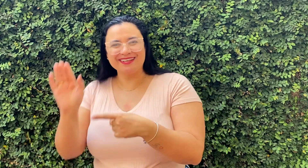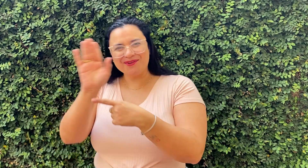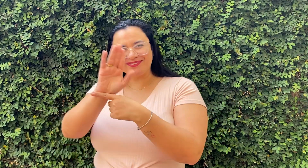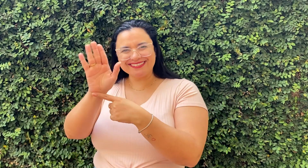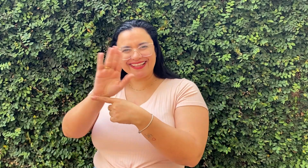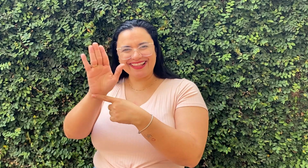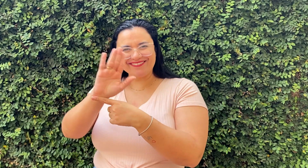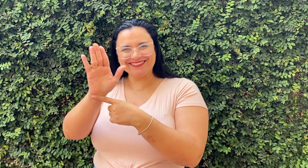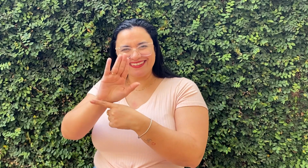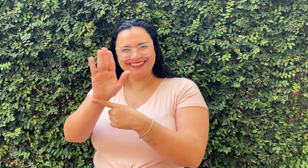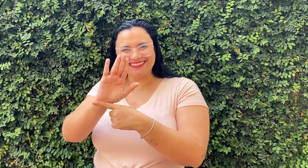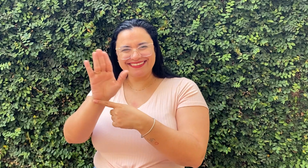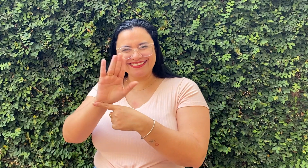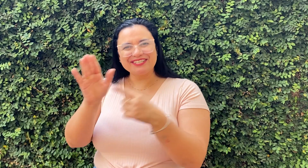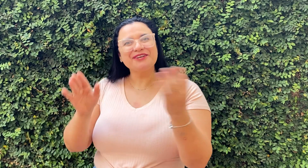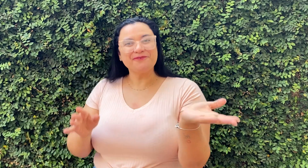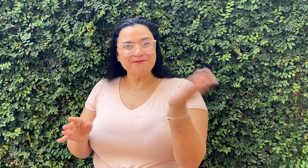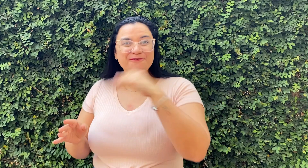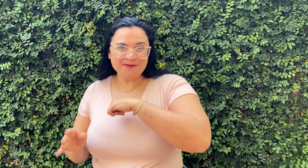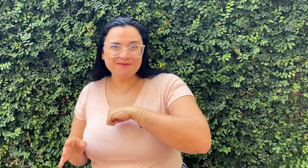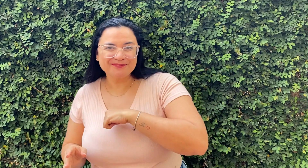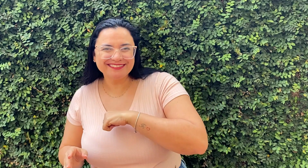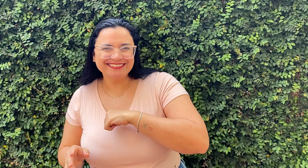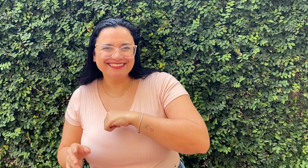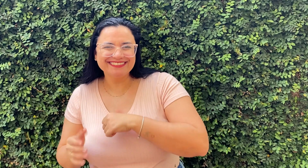Vamos ao cinema? Vamos?